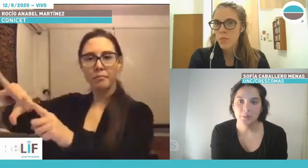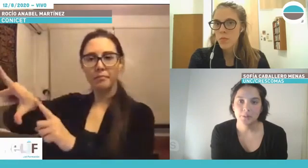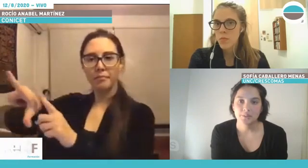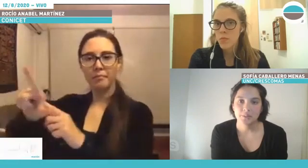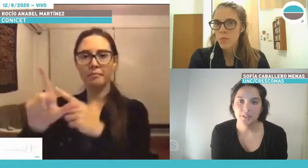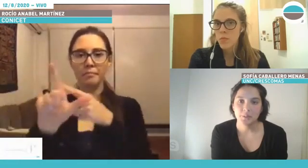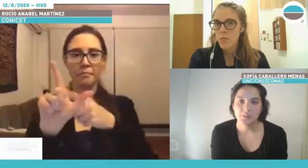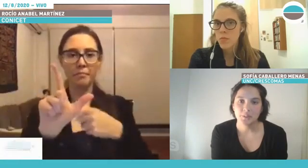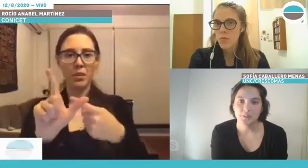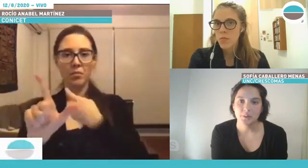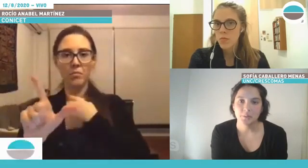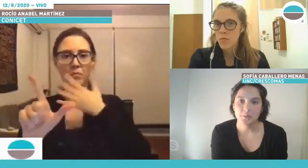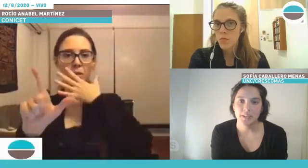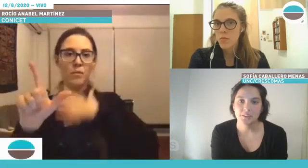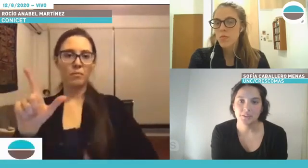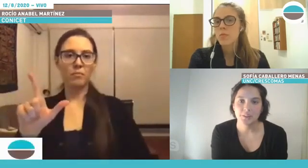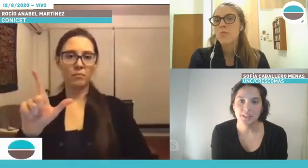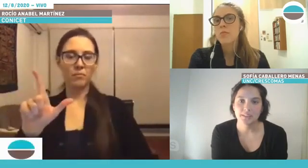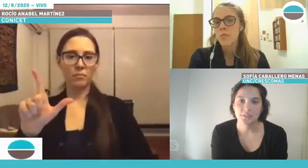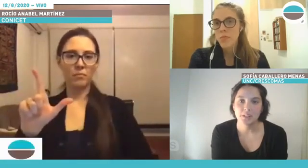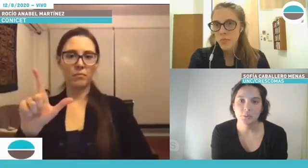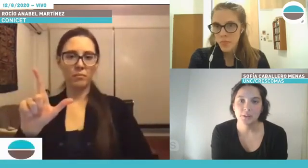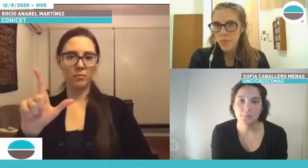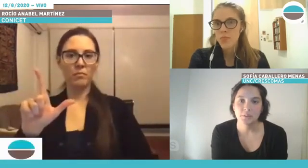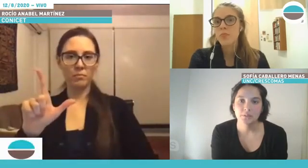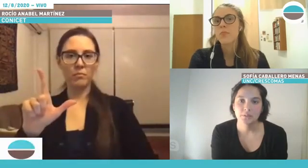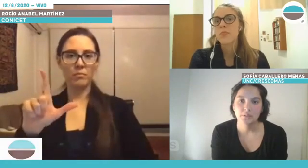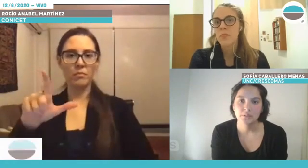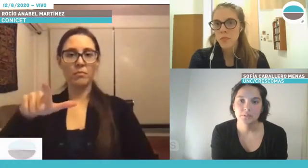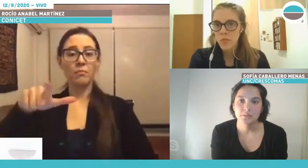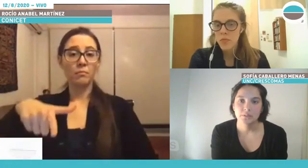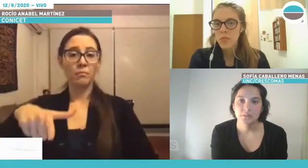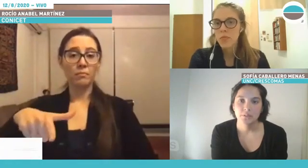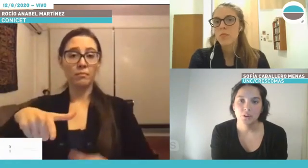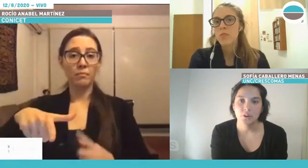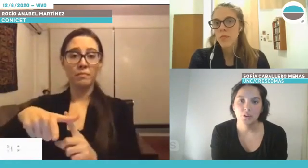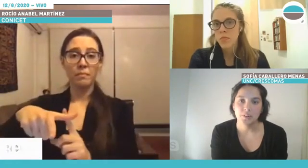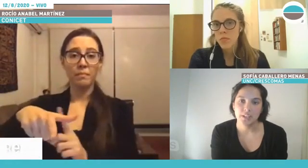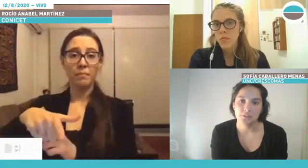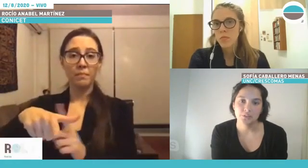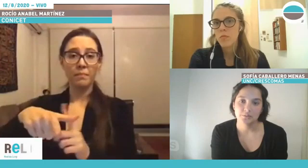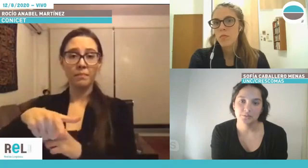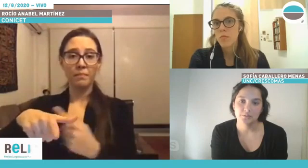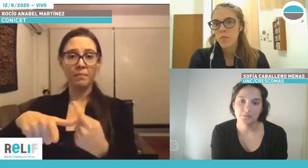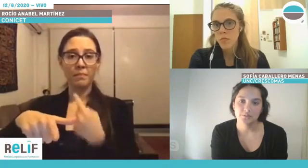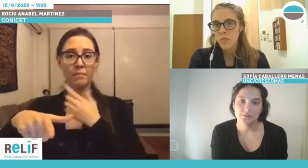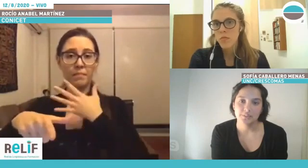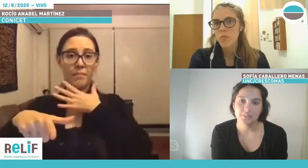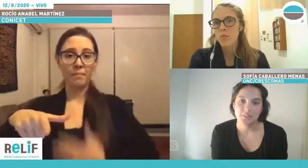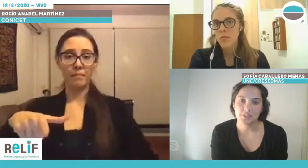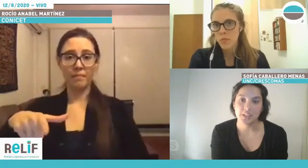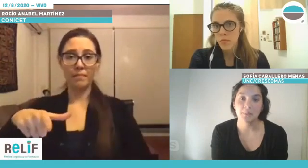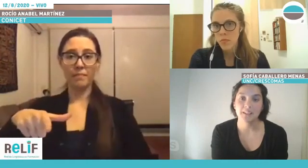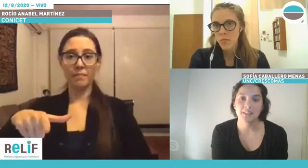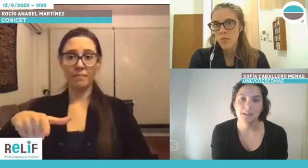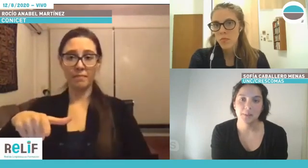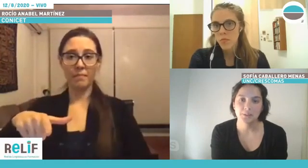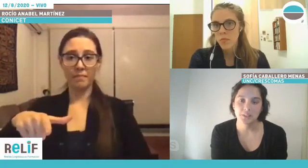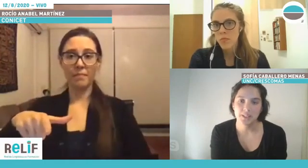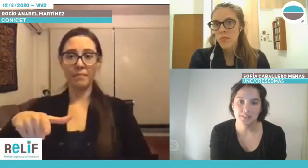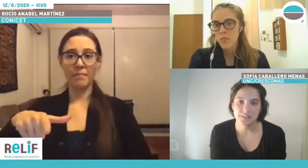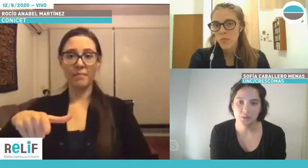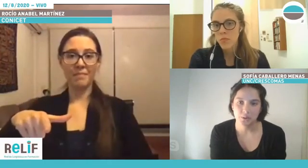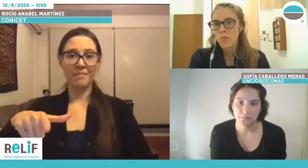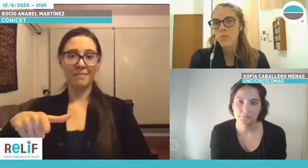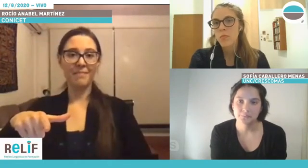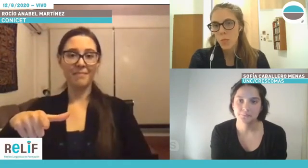Por ejemplo, les muestro como esto está orientado hacia el cuerpo o esto, o sea, qué parte de la mano